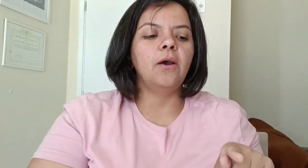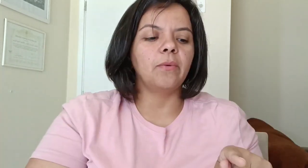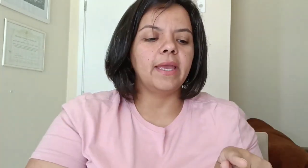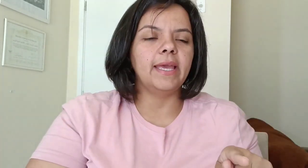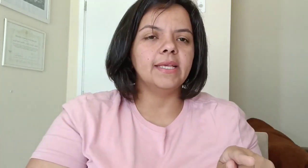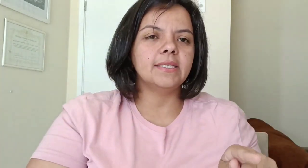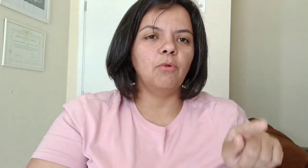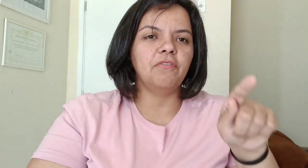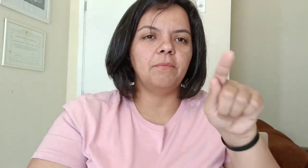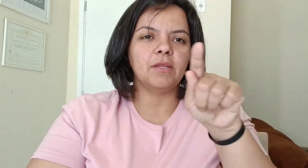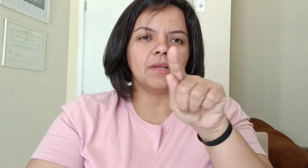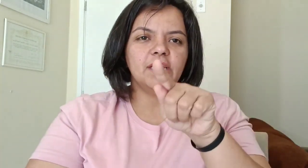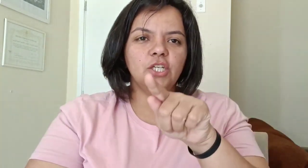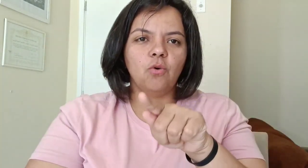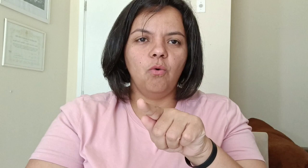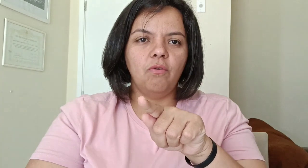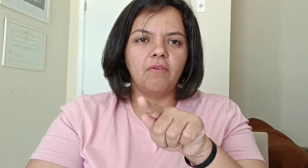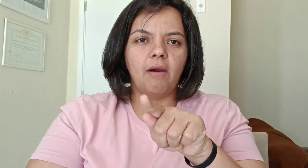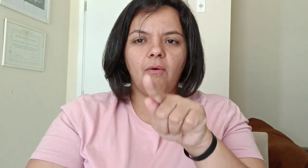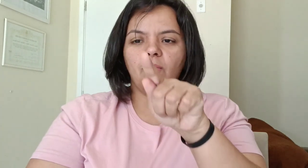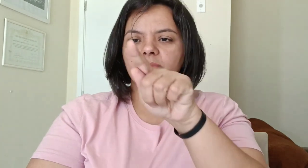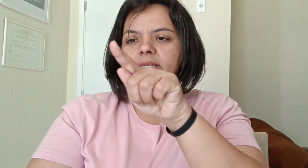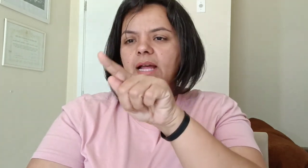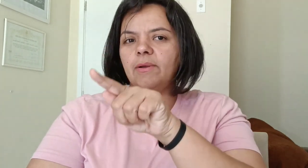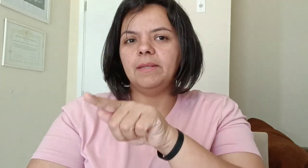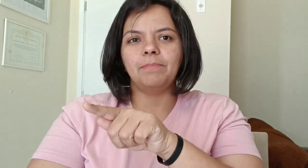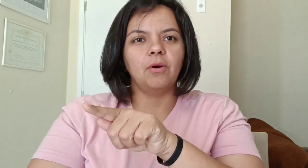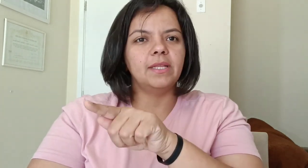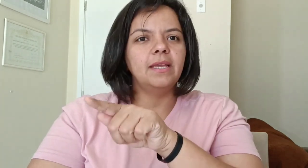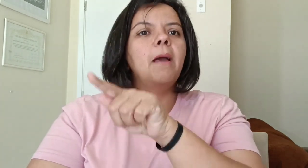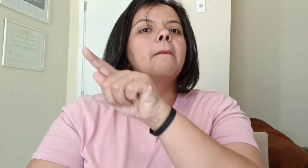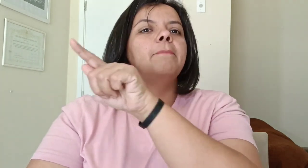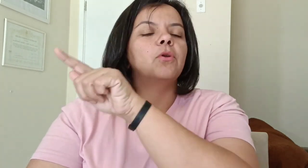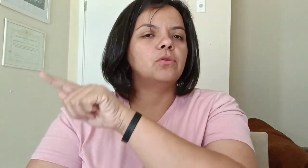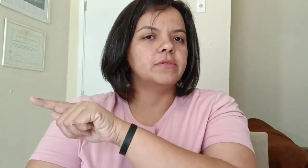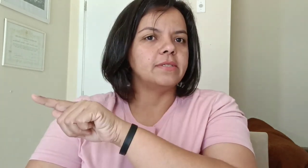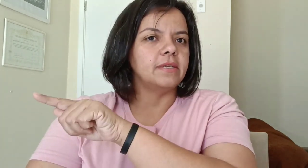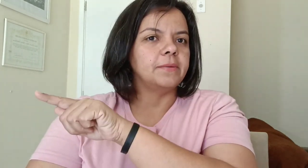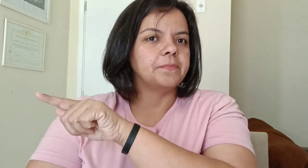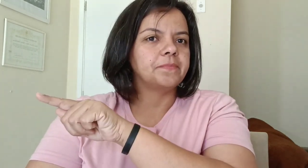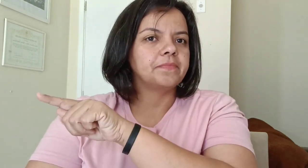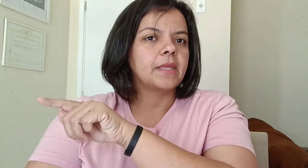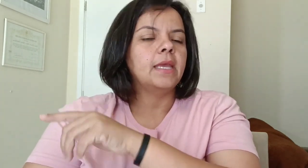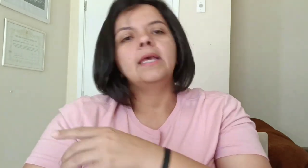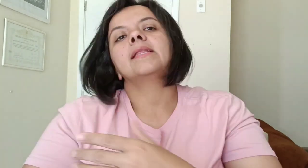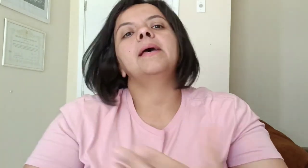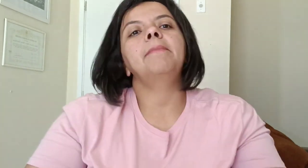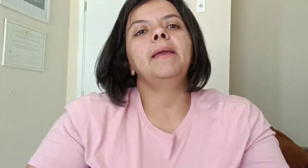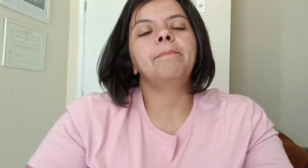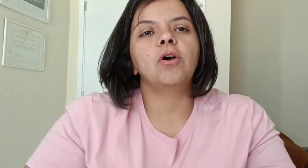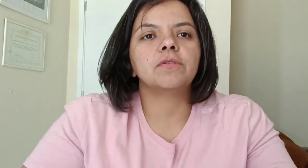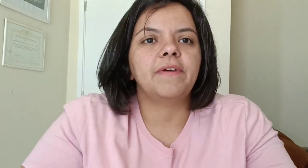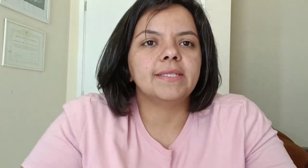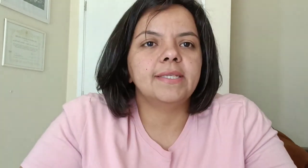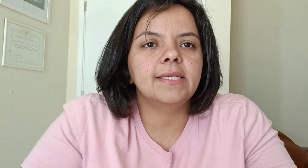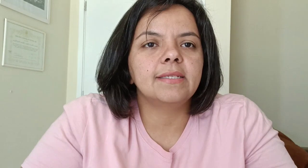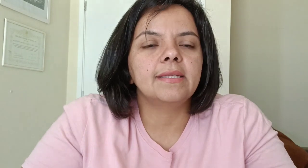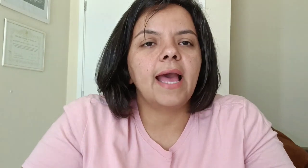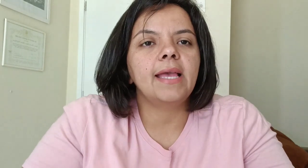Então, esse movimento aqui de curva, ó, o sinal ele pode produzir. Também posso fazer